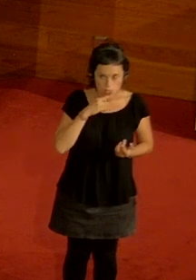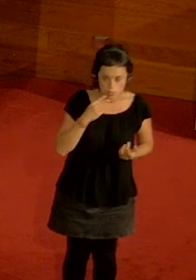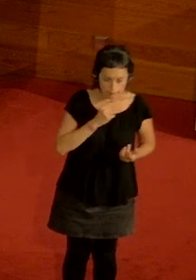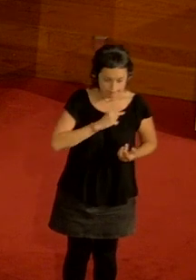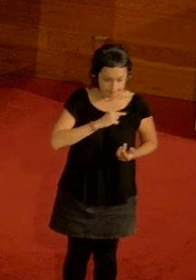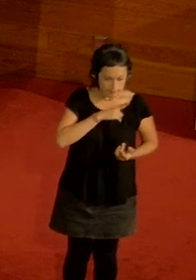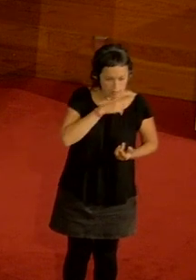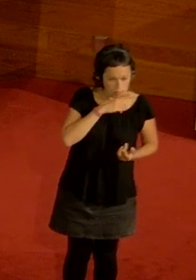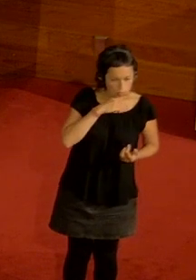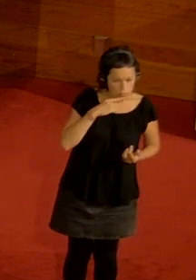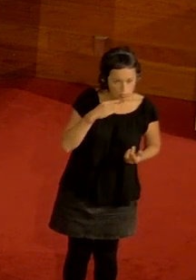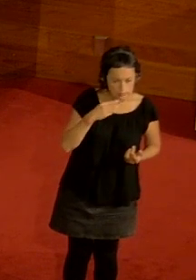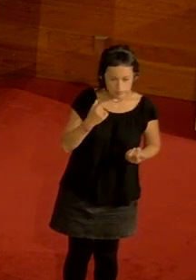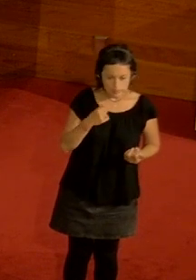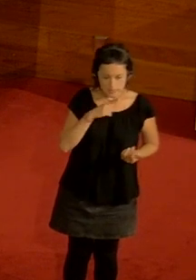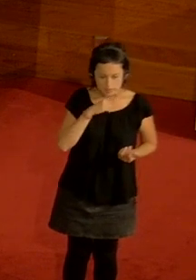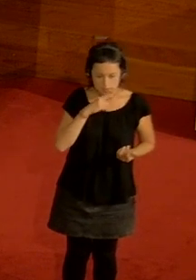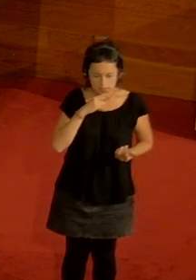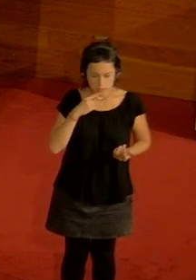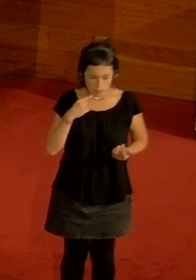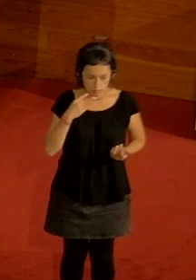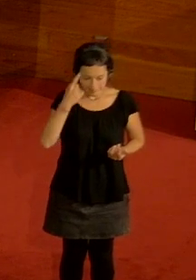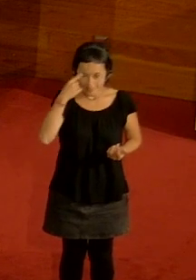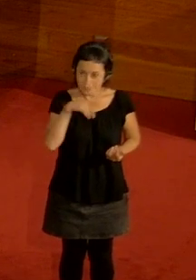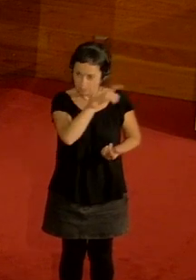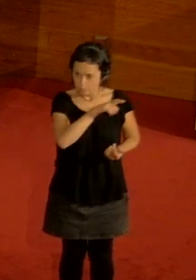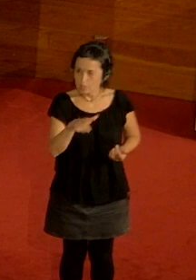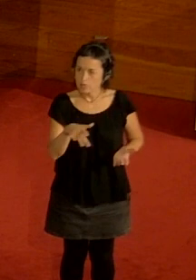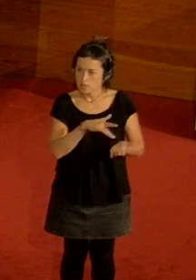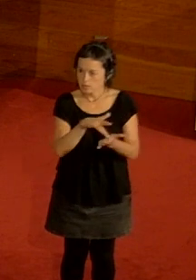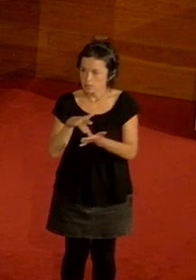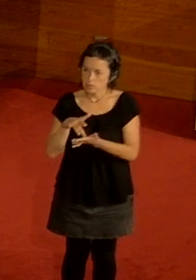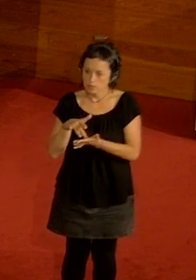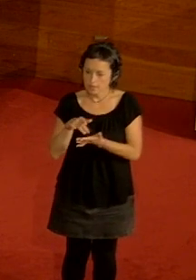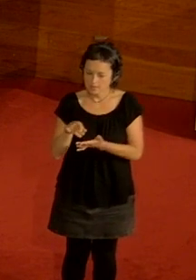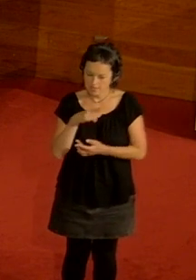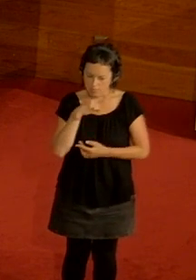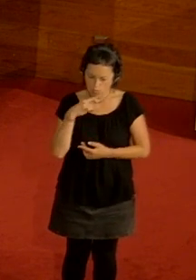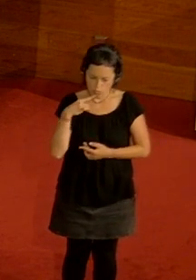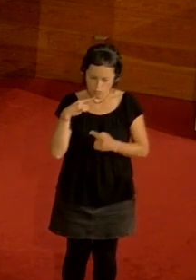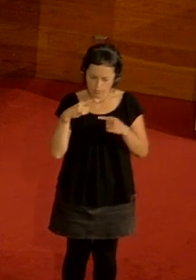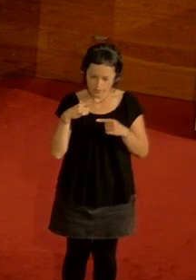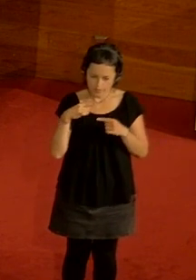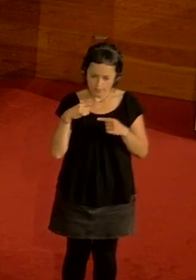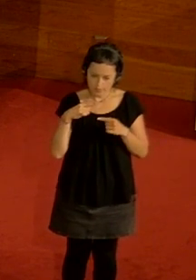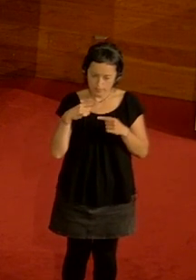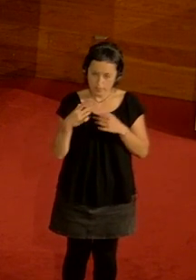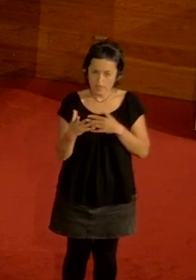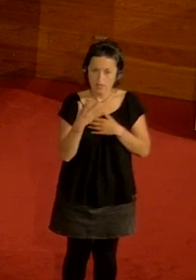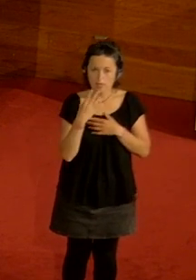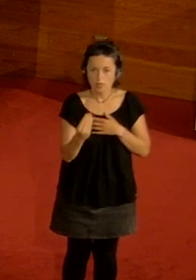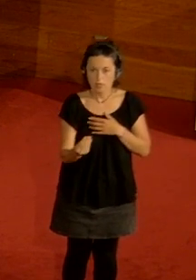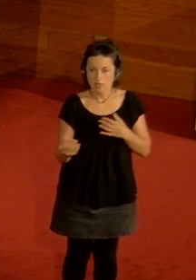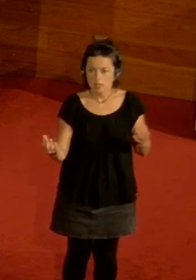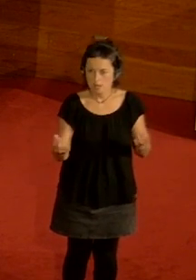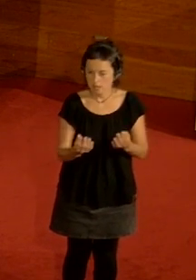que que sabemos están sintiendo muchas personas es un dolor que tiene que ser Ah comprendido Y que tiene que